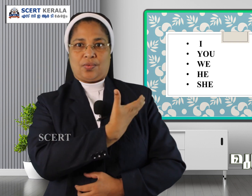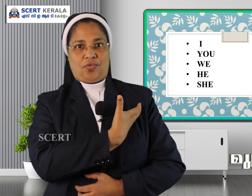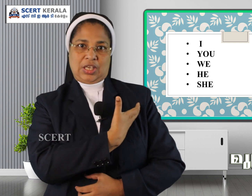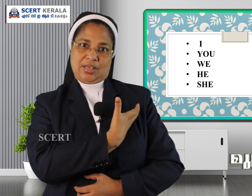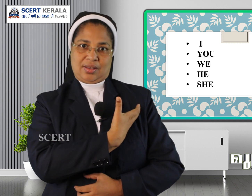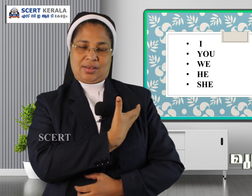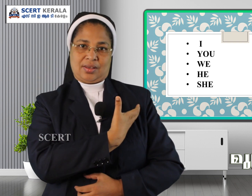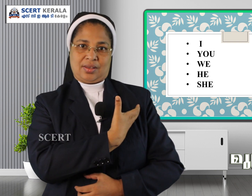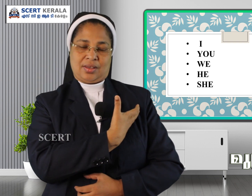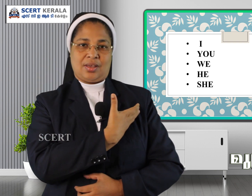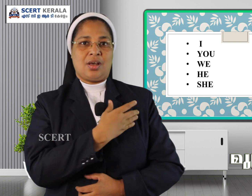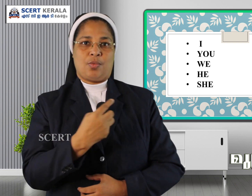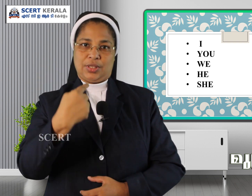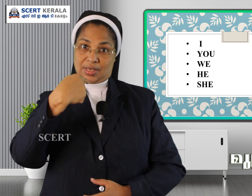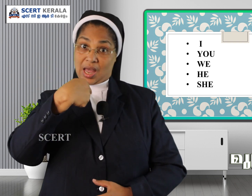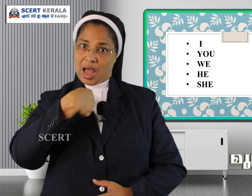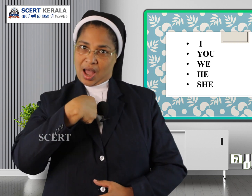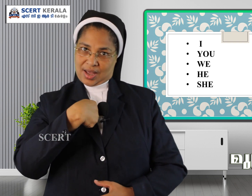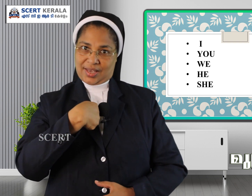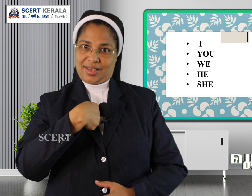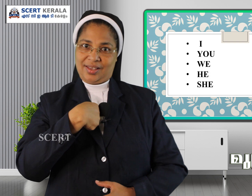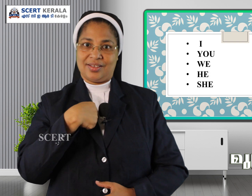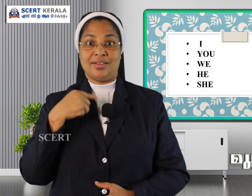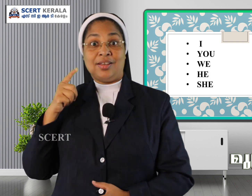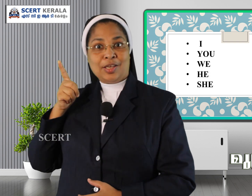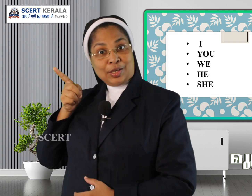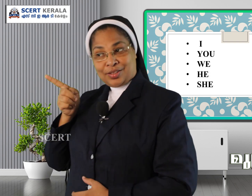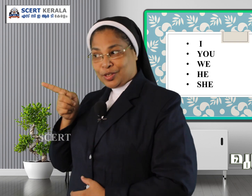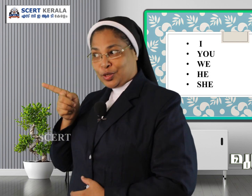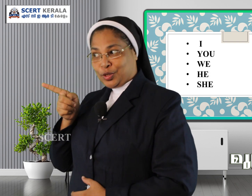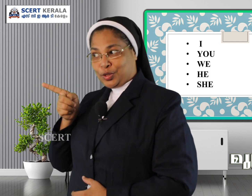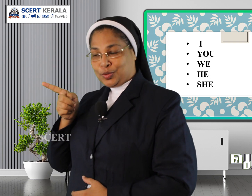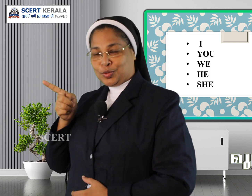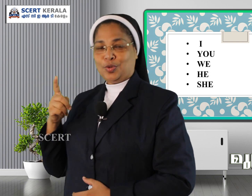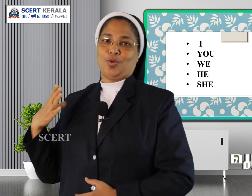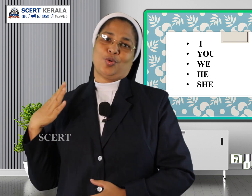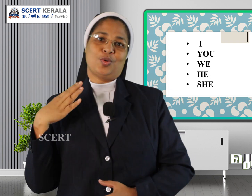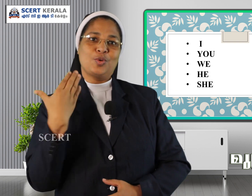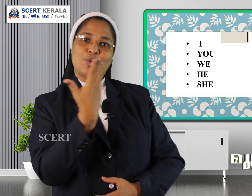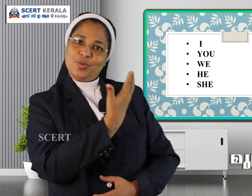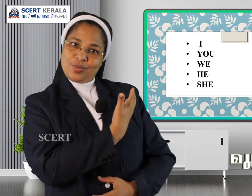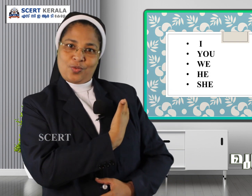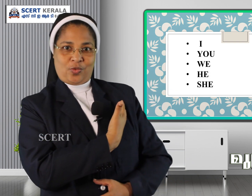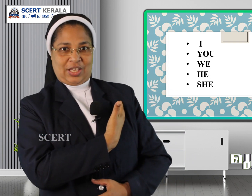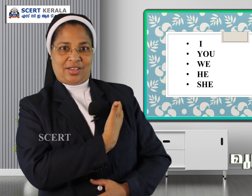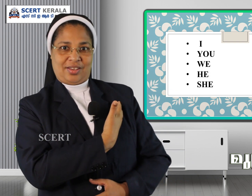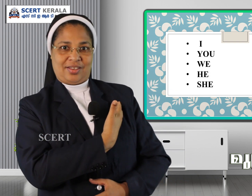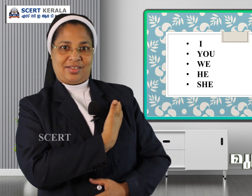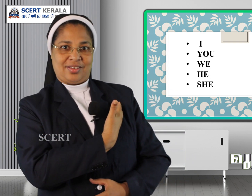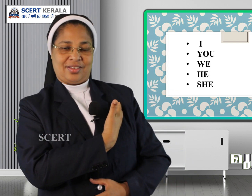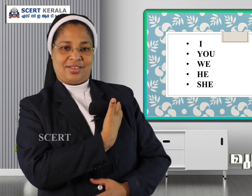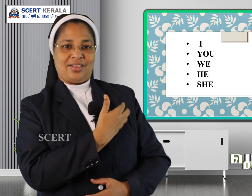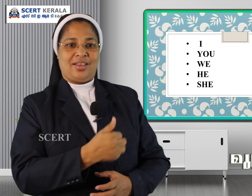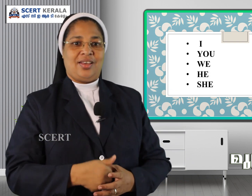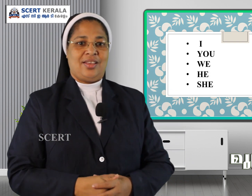വി. ഇത് ഐ, യു, വി.